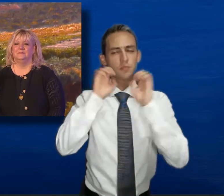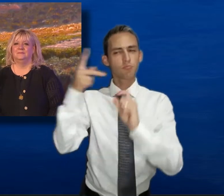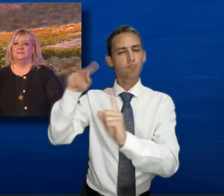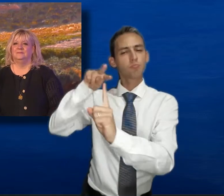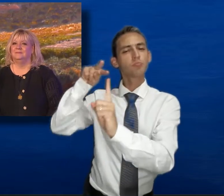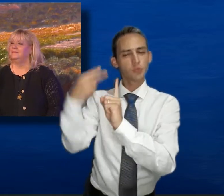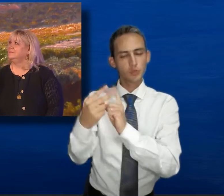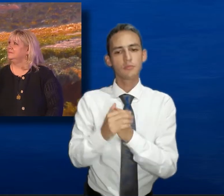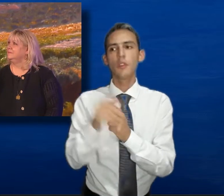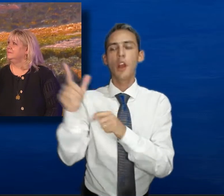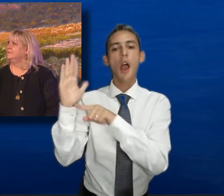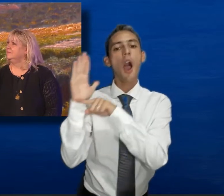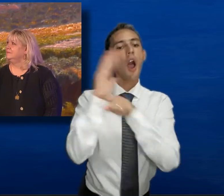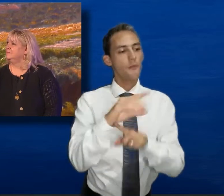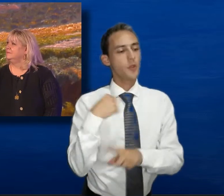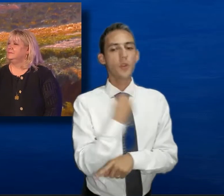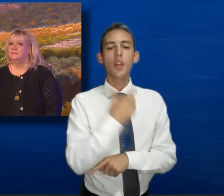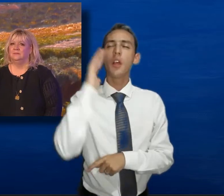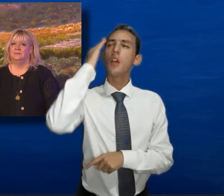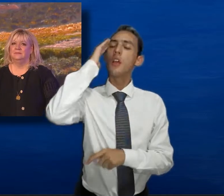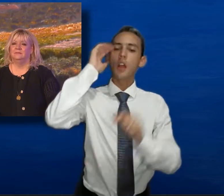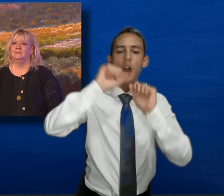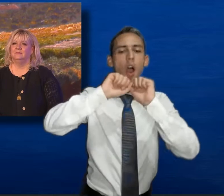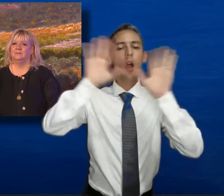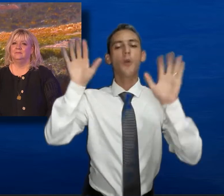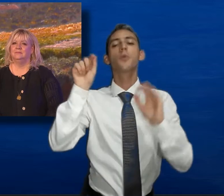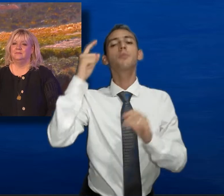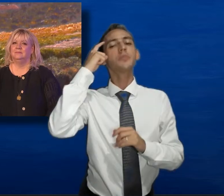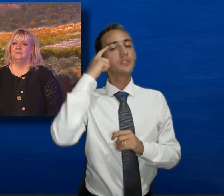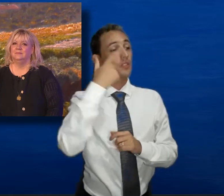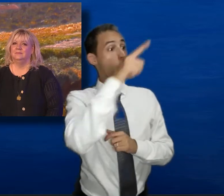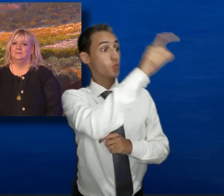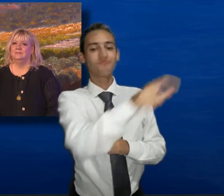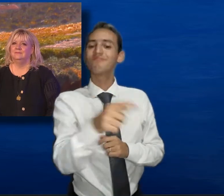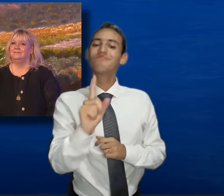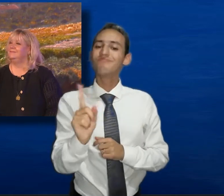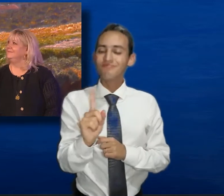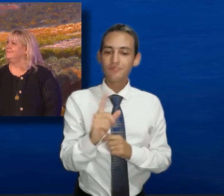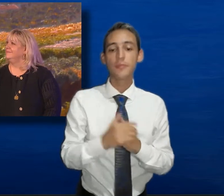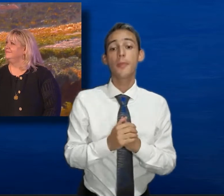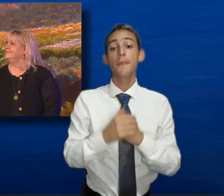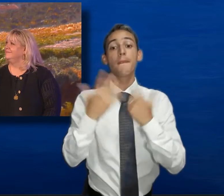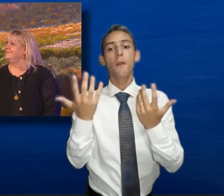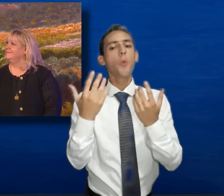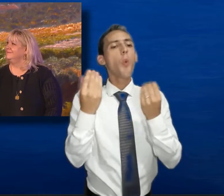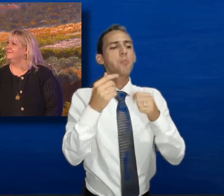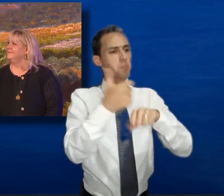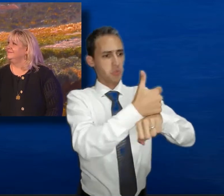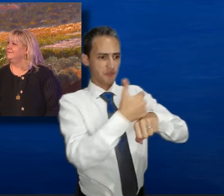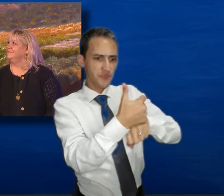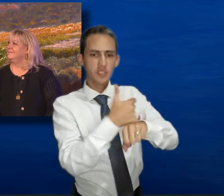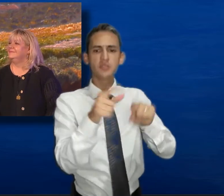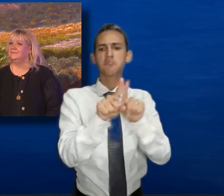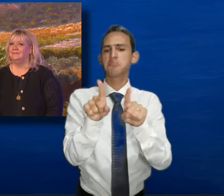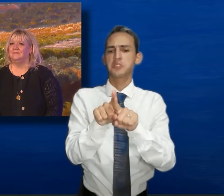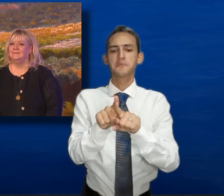perspectiva eterna ou uma visão do Evangelho proporciona clareza útil que as outras pessoas não têm, mesmo em questões